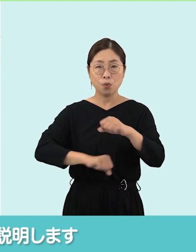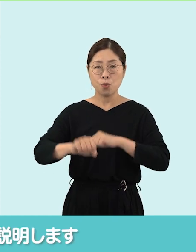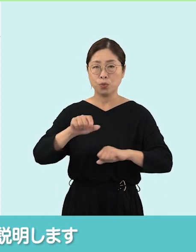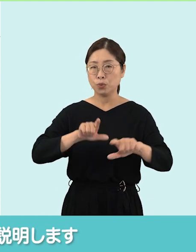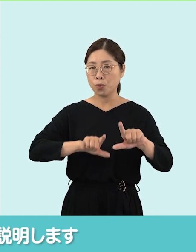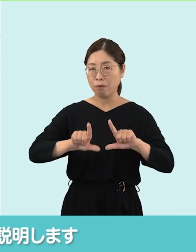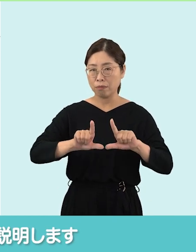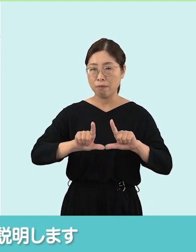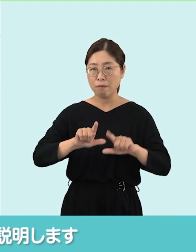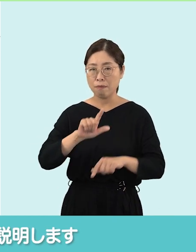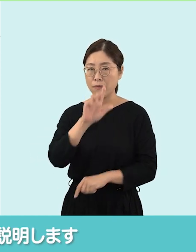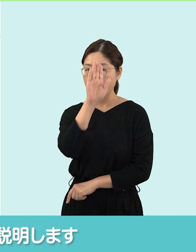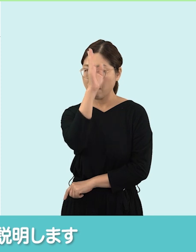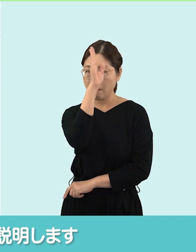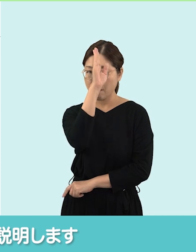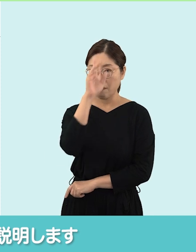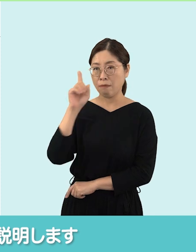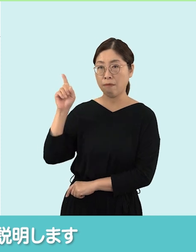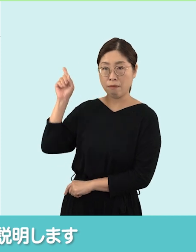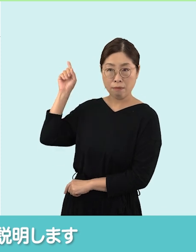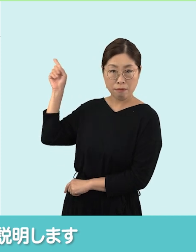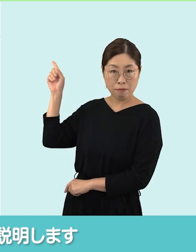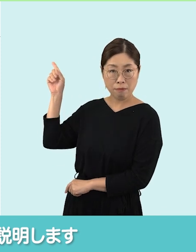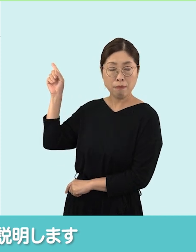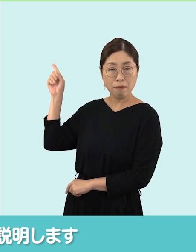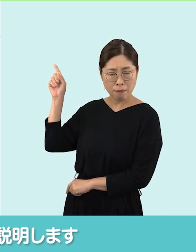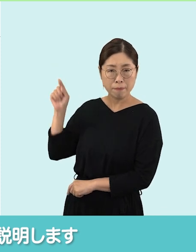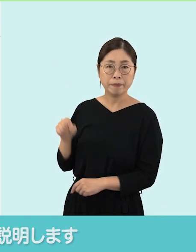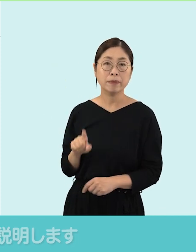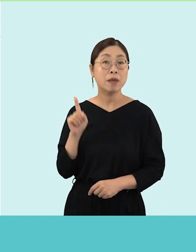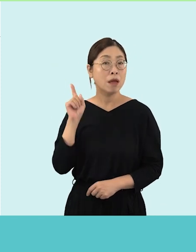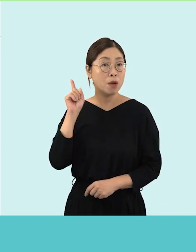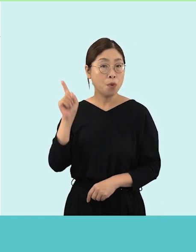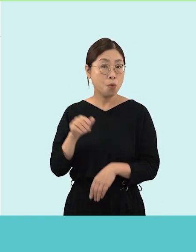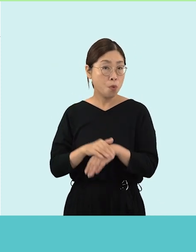行動型 RS について説明します。